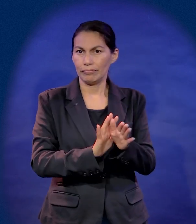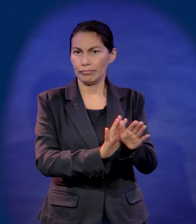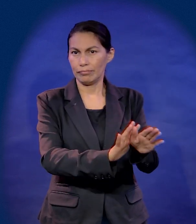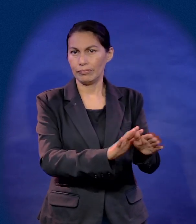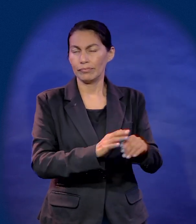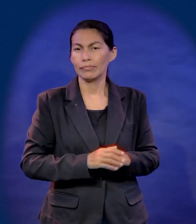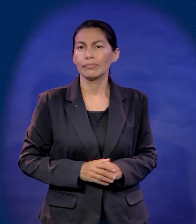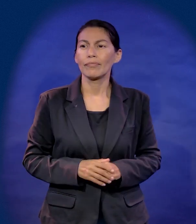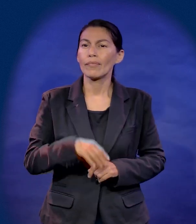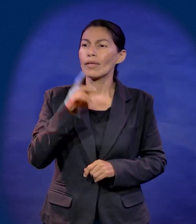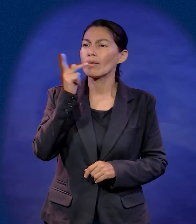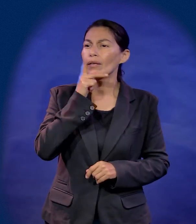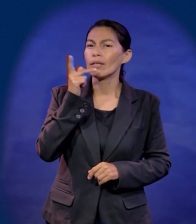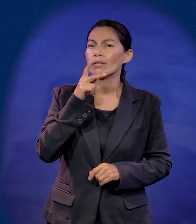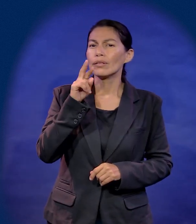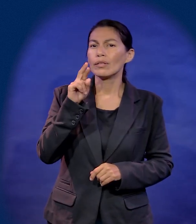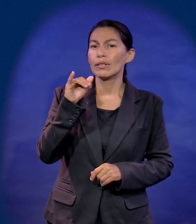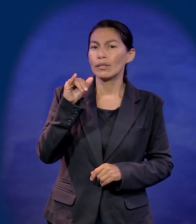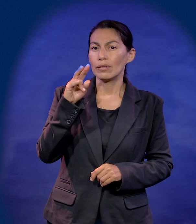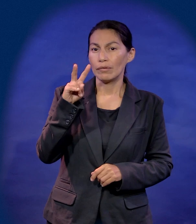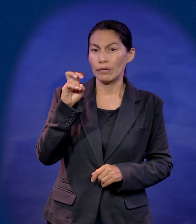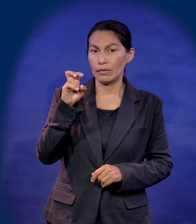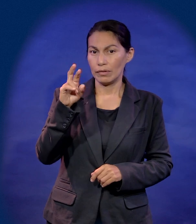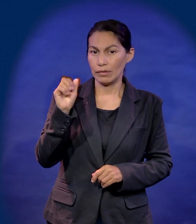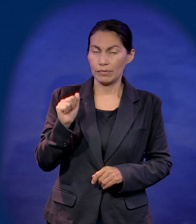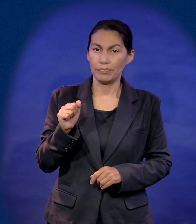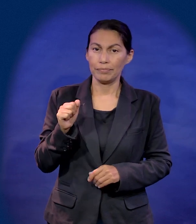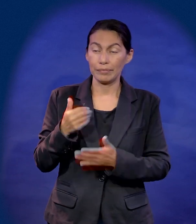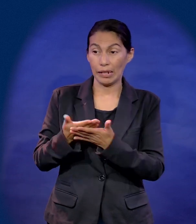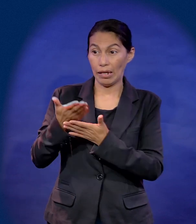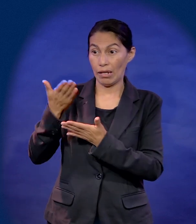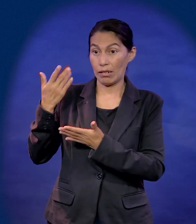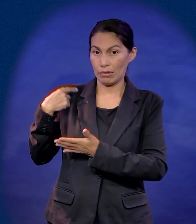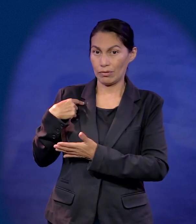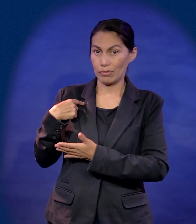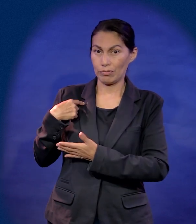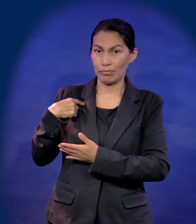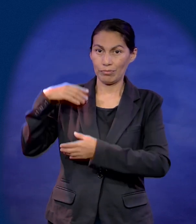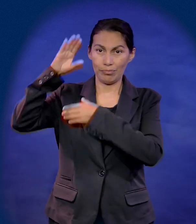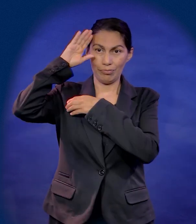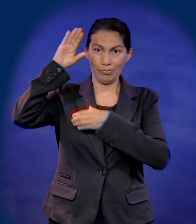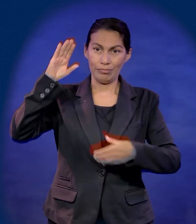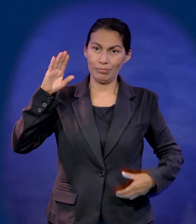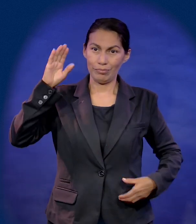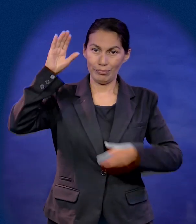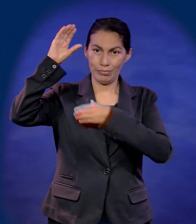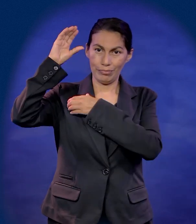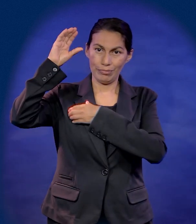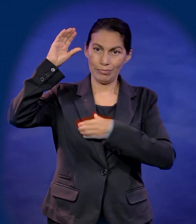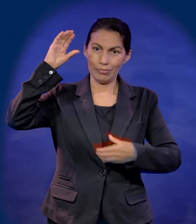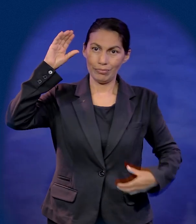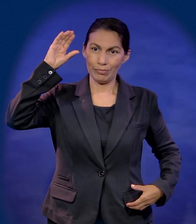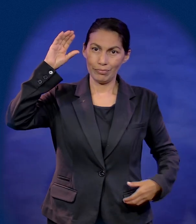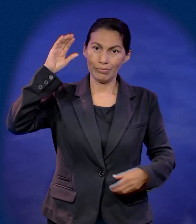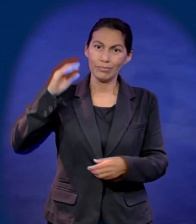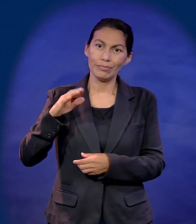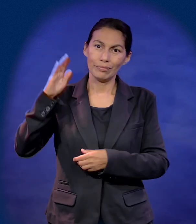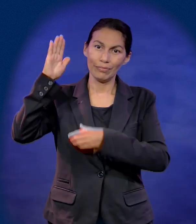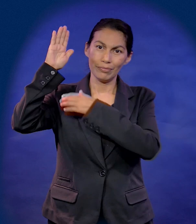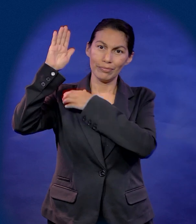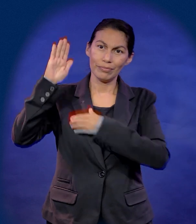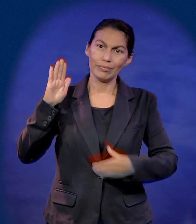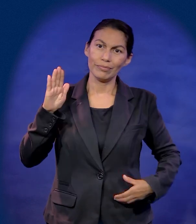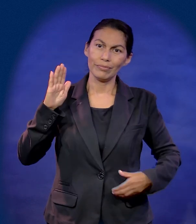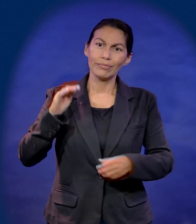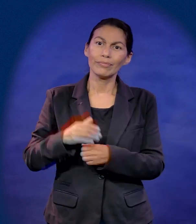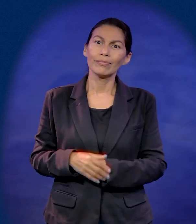Aquí está el pastor Rivera, Israel. Yo lo veo como me acuerdo de usted. Muchas veces me he acordado de usted. Cuando yo era un conquistador y estaba